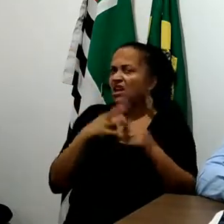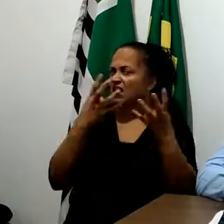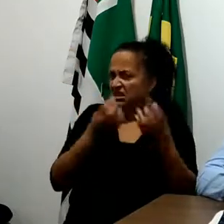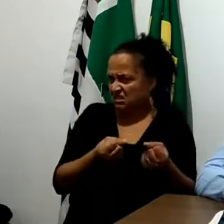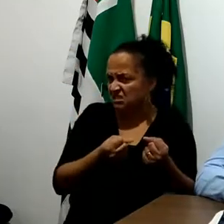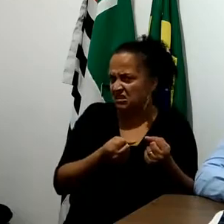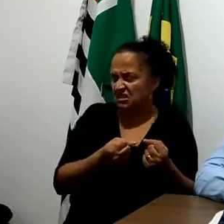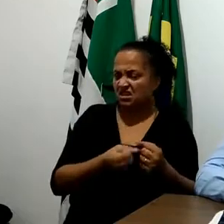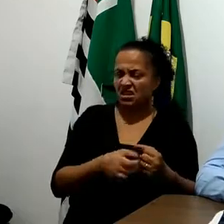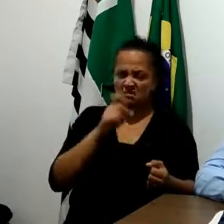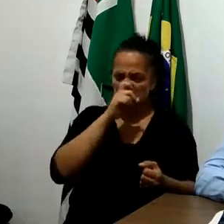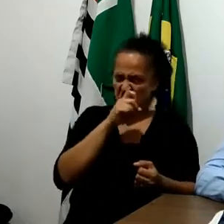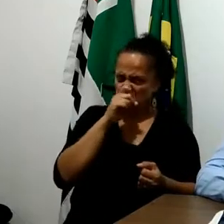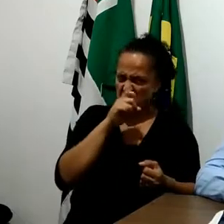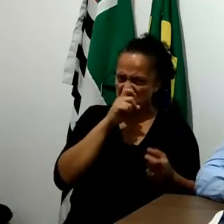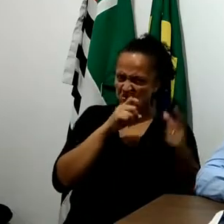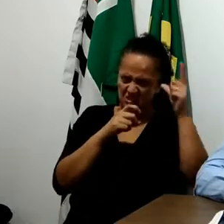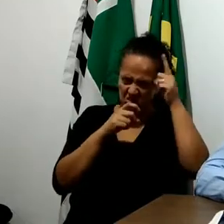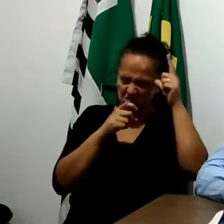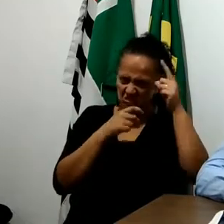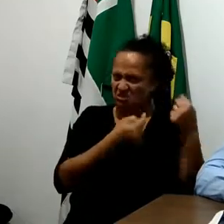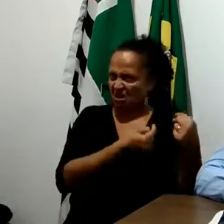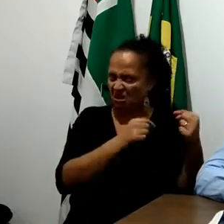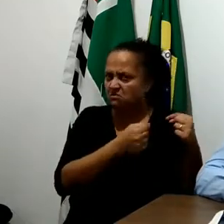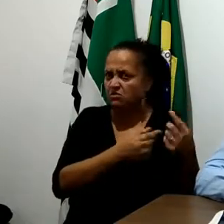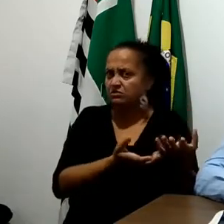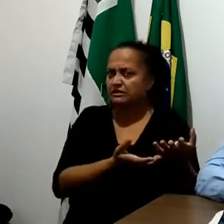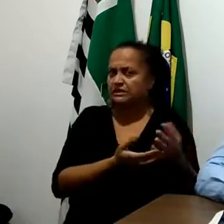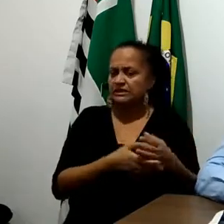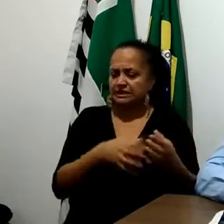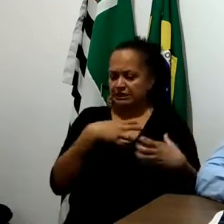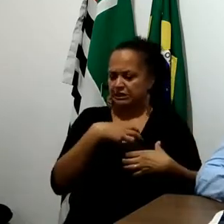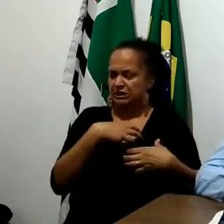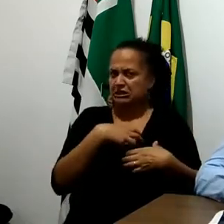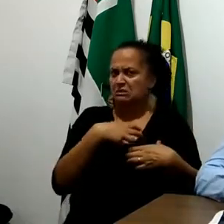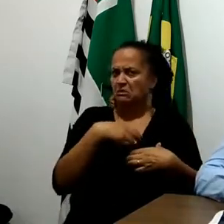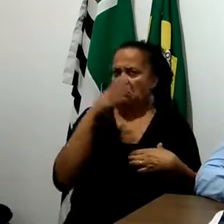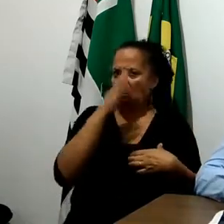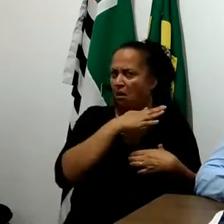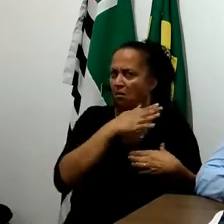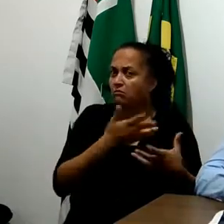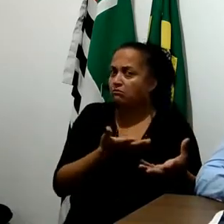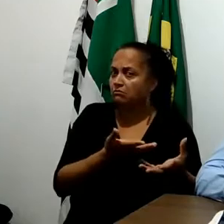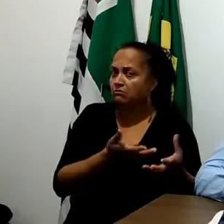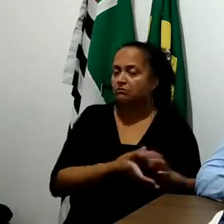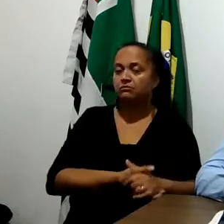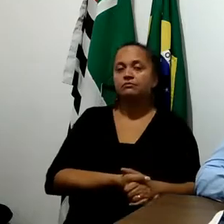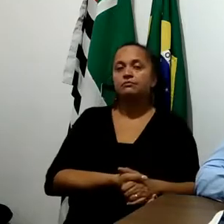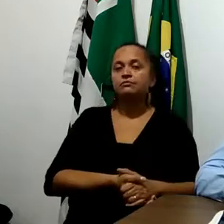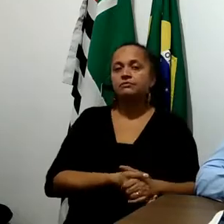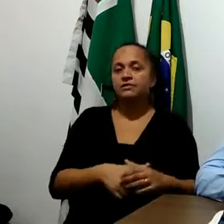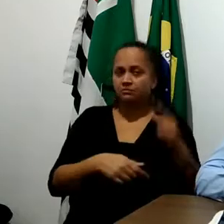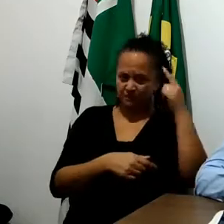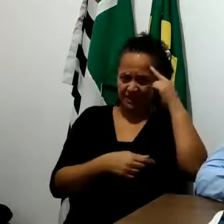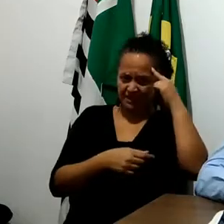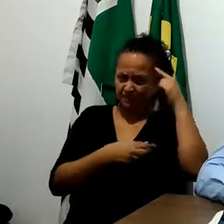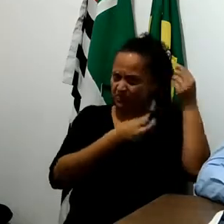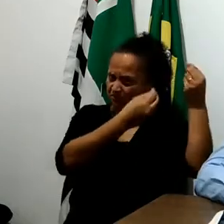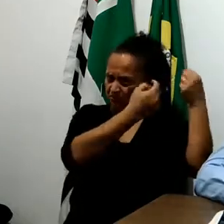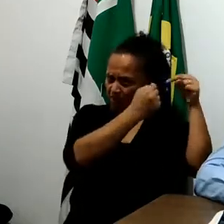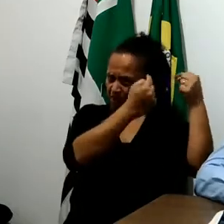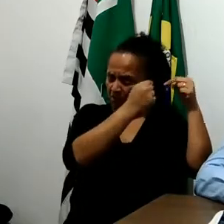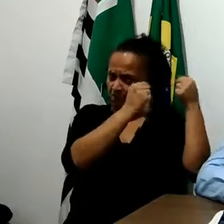aceitar a sofisma, a mentira, o sentimento, aquilo que o diabo lança no nosso interior, na nossa mente e nos